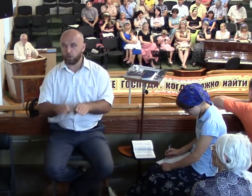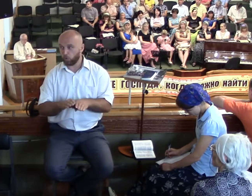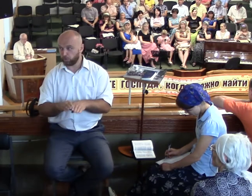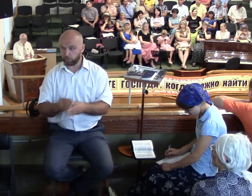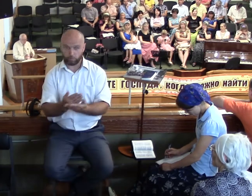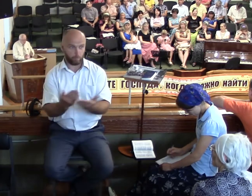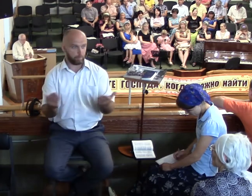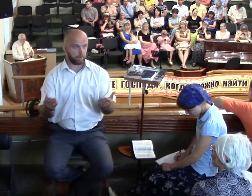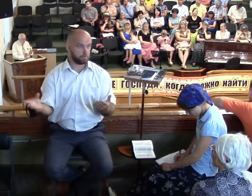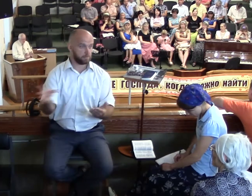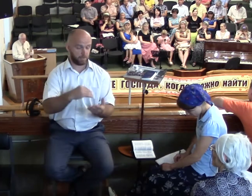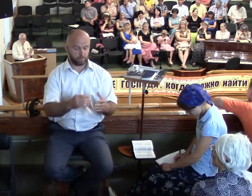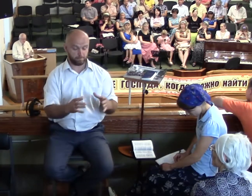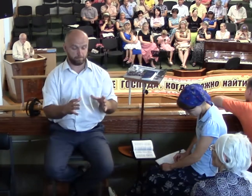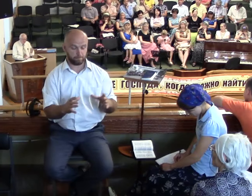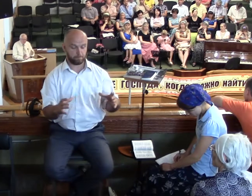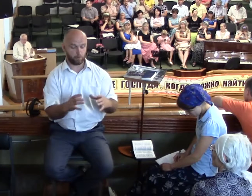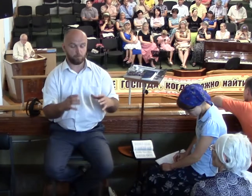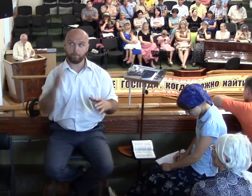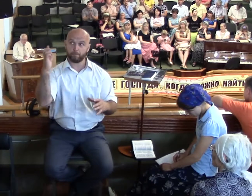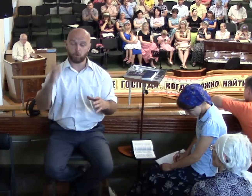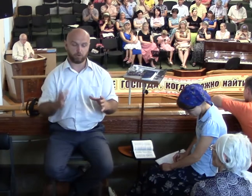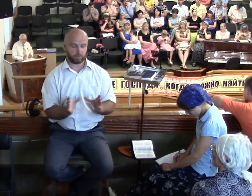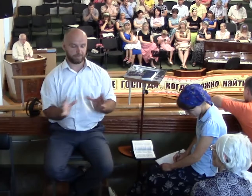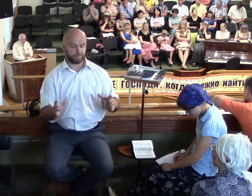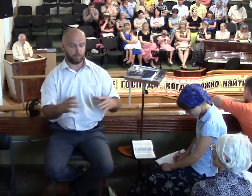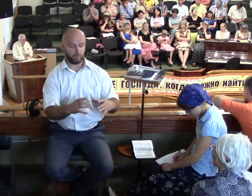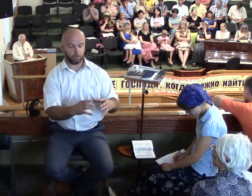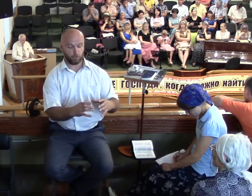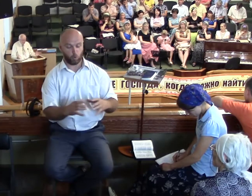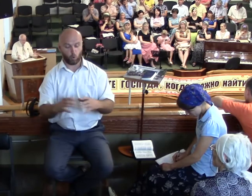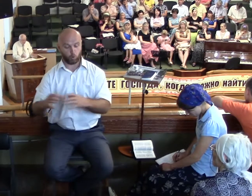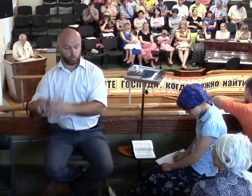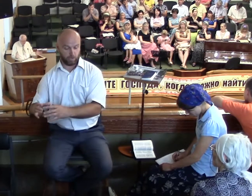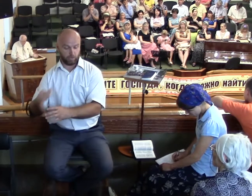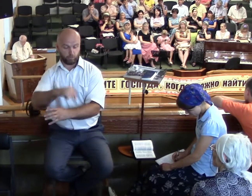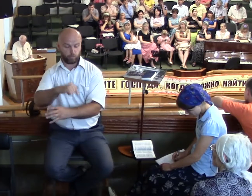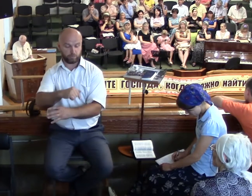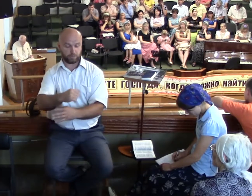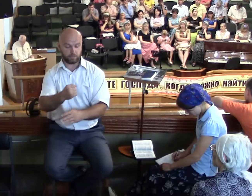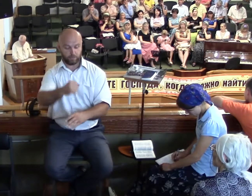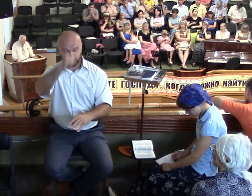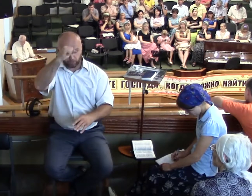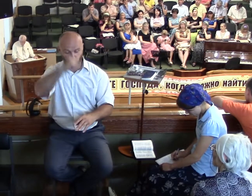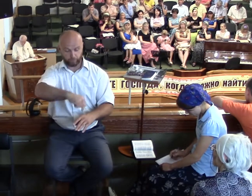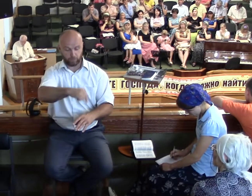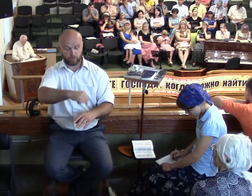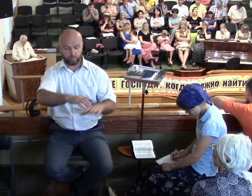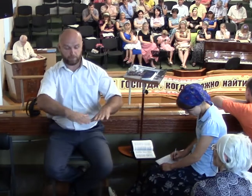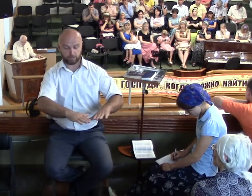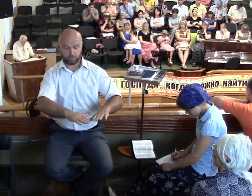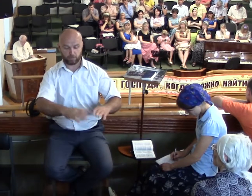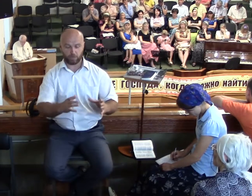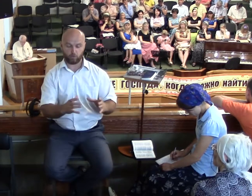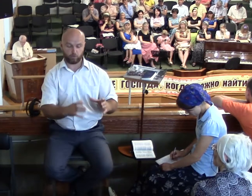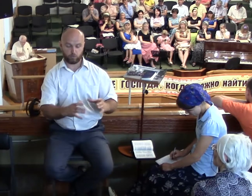отложенный. Святое всегда отделялось от несвятого. Святое – это, оно значит отделенный. И